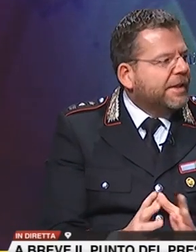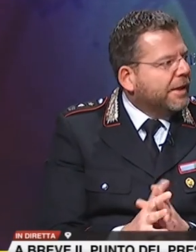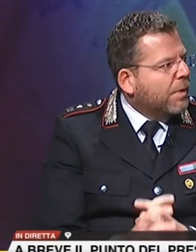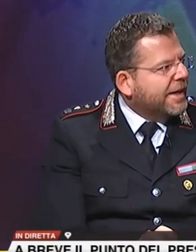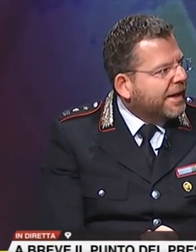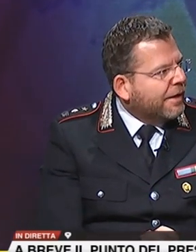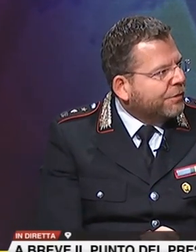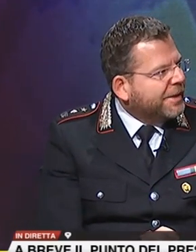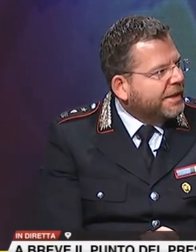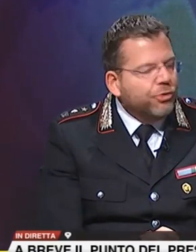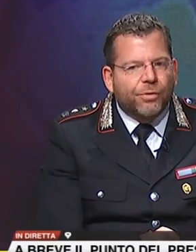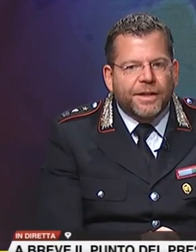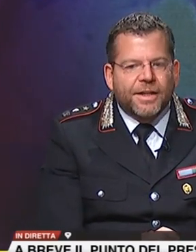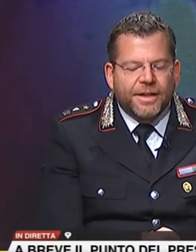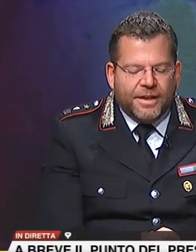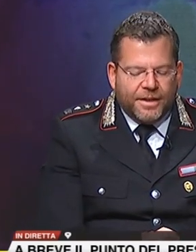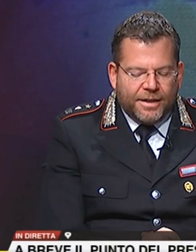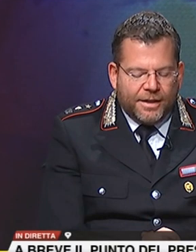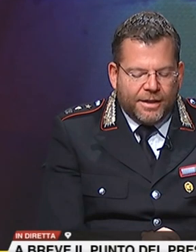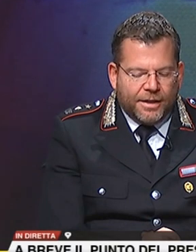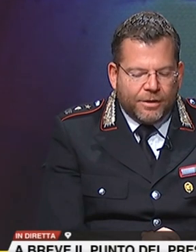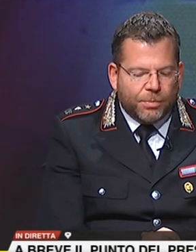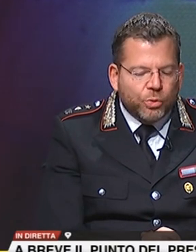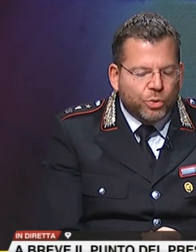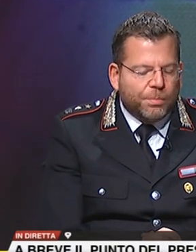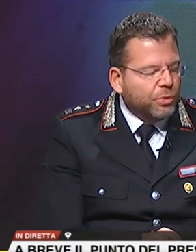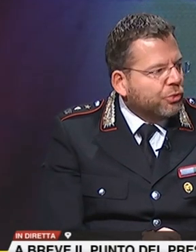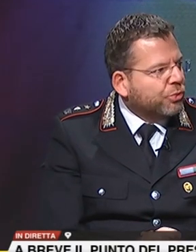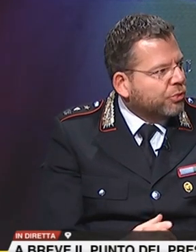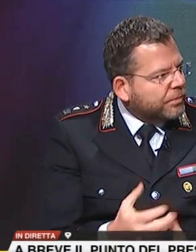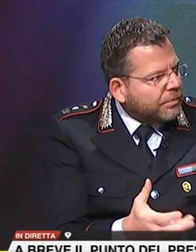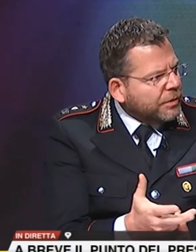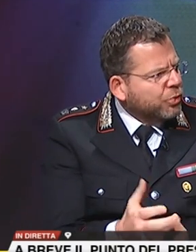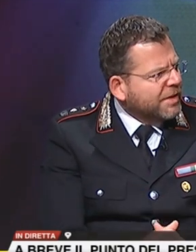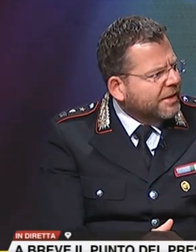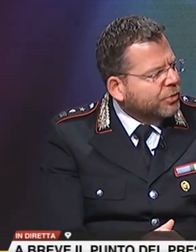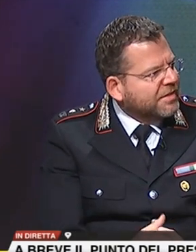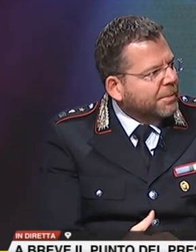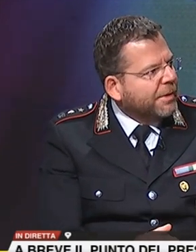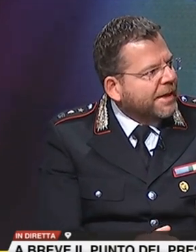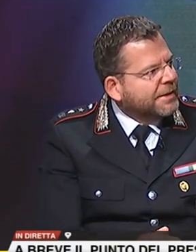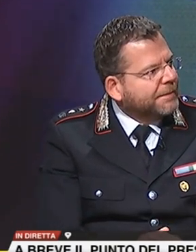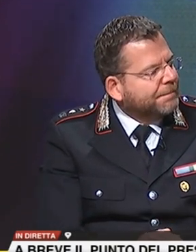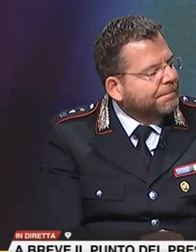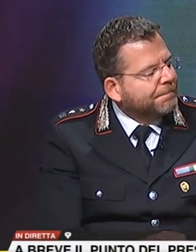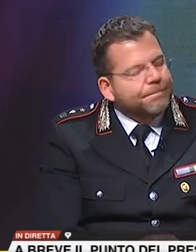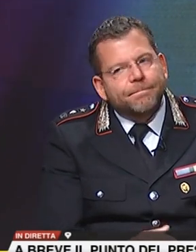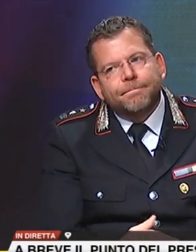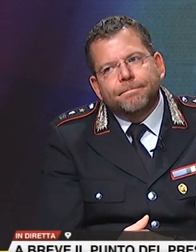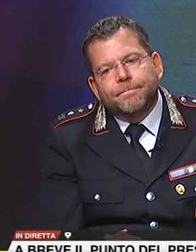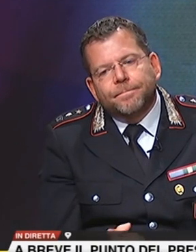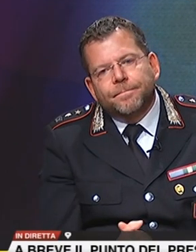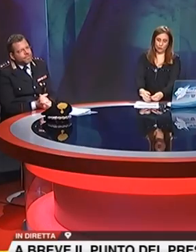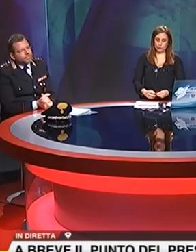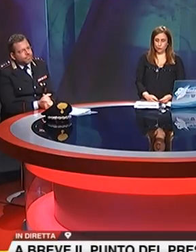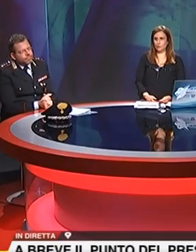vogliamo mettere in guardia ovviamente i giovani, soprattutto appunto su queste problematiche. Ecco, io vorrei ricordare